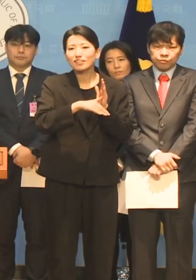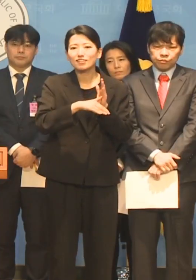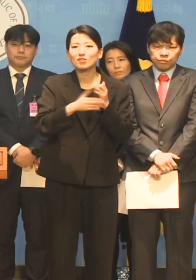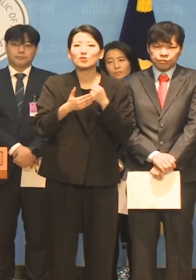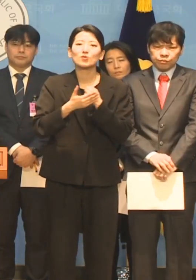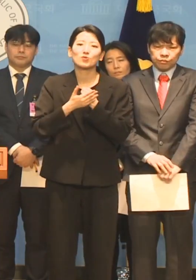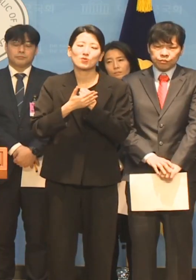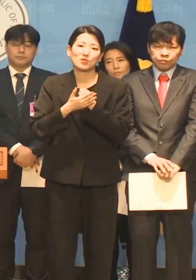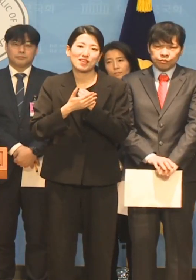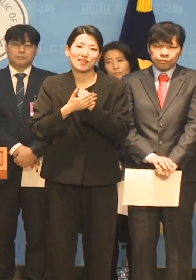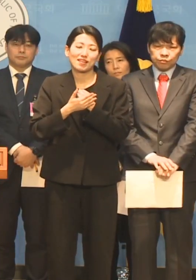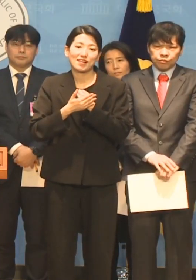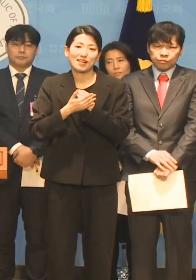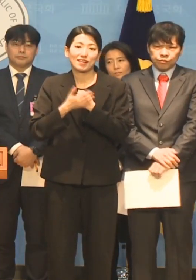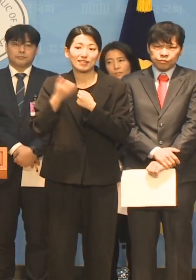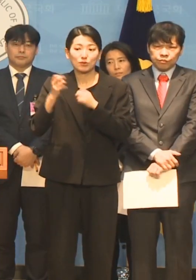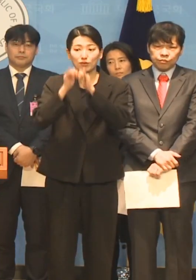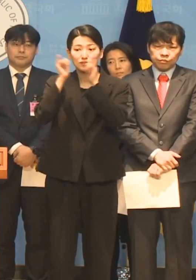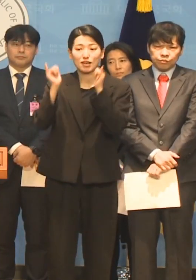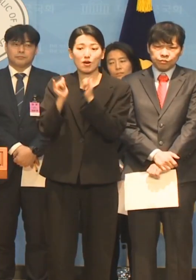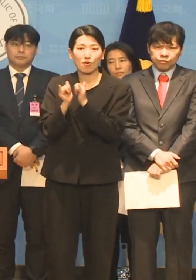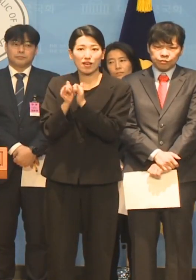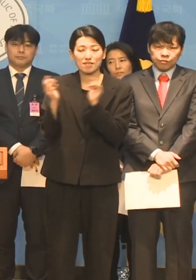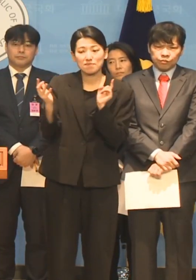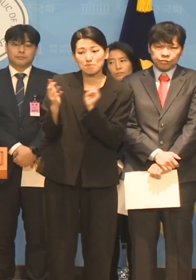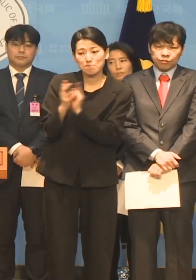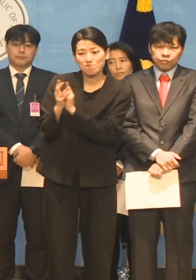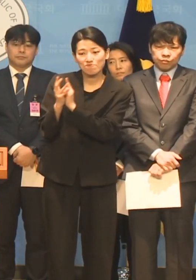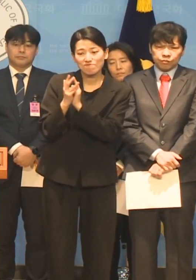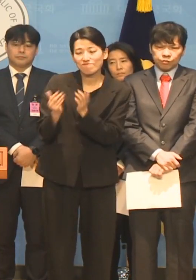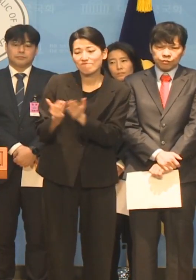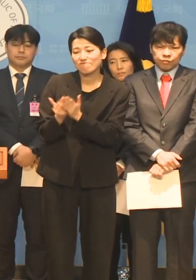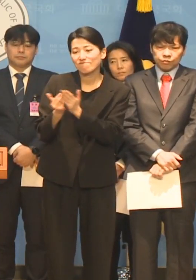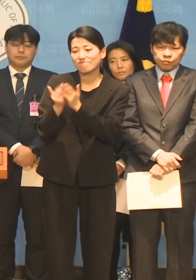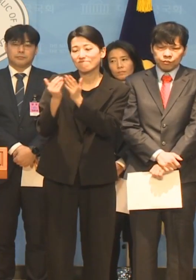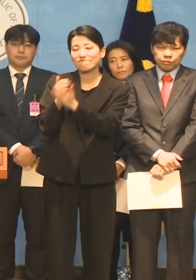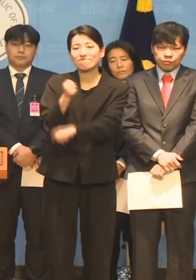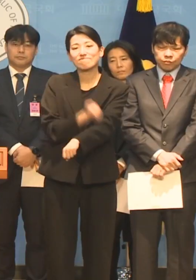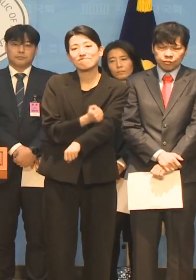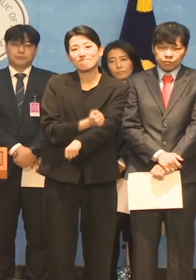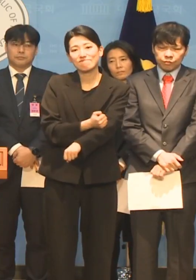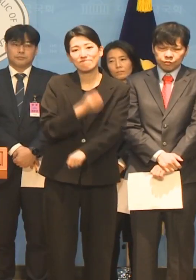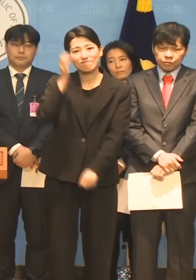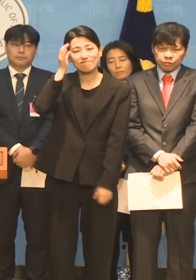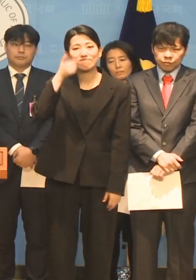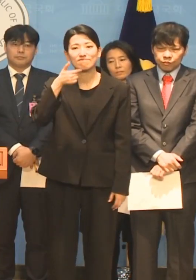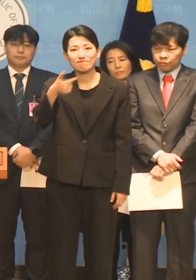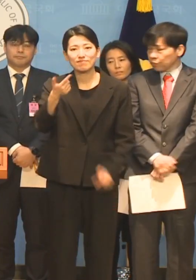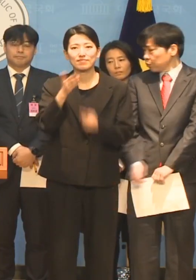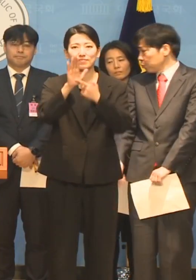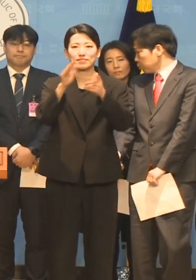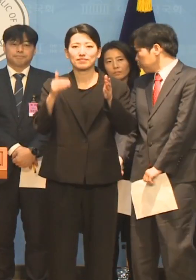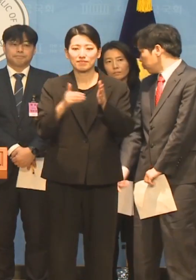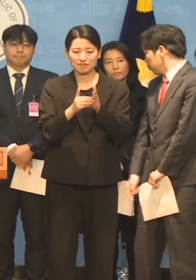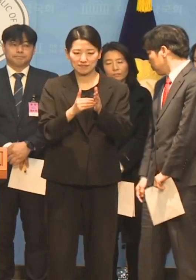중장기적으로는 사회 발전에 크게 공헌할 수 있을 것이라고 기대가 됩니다. 이상입니다.